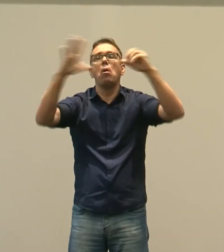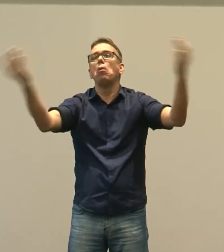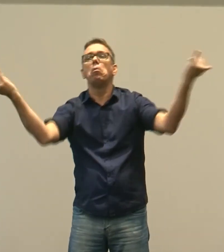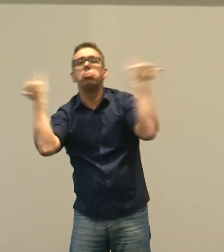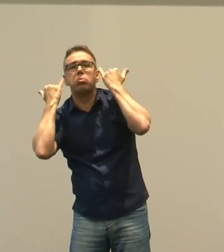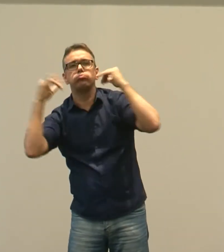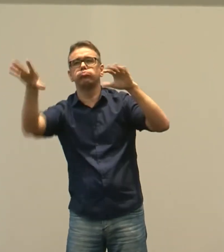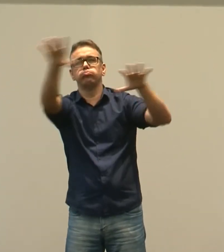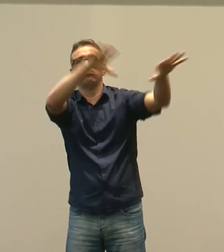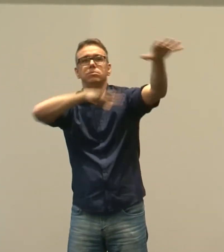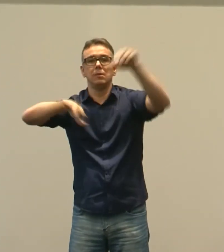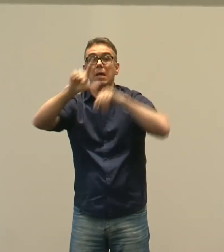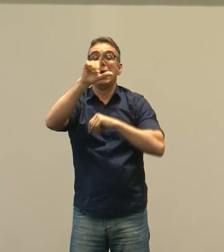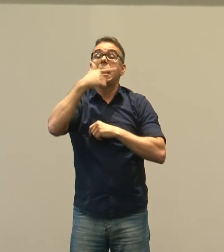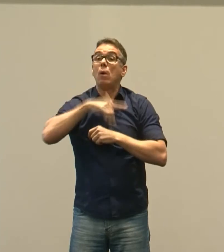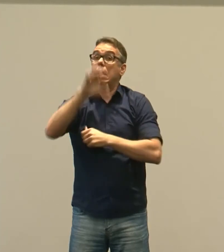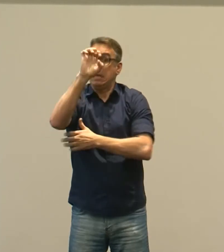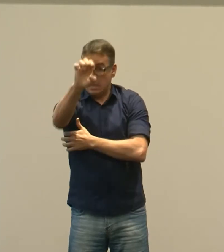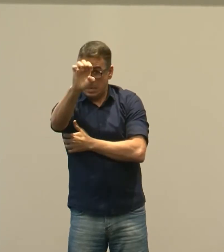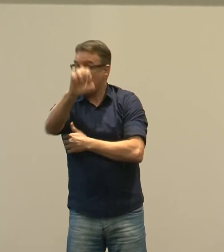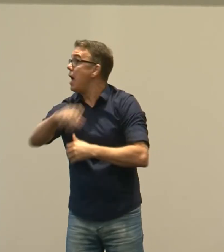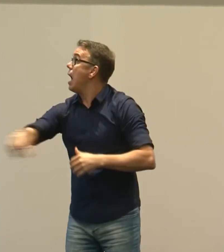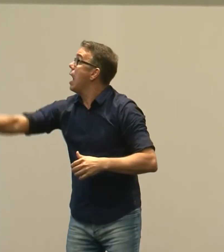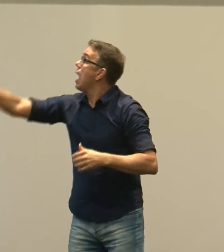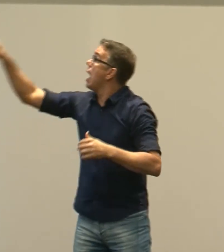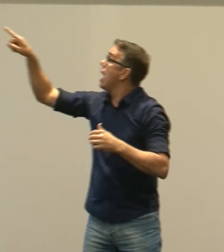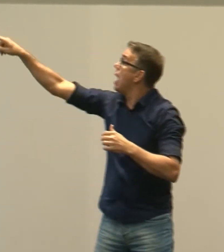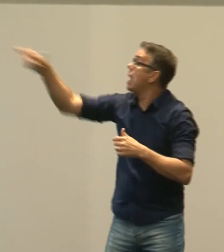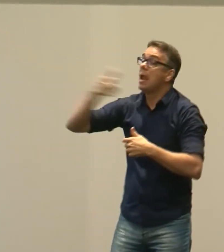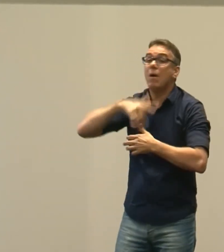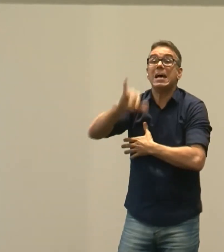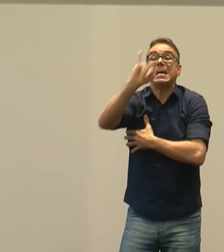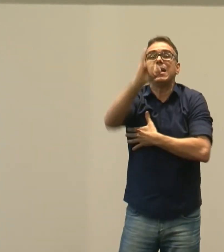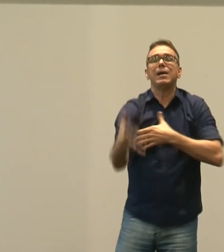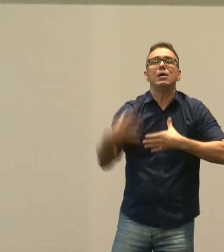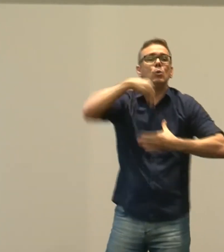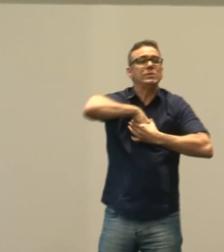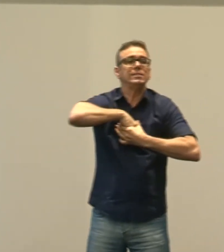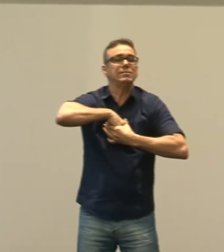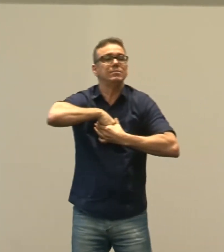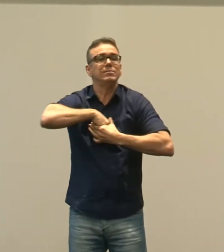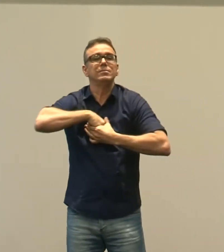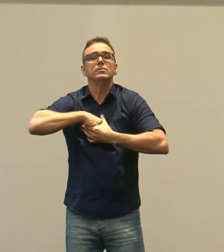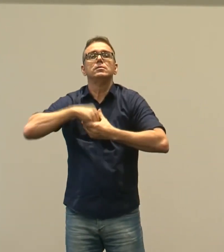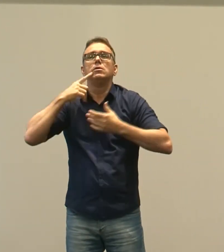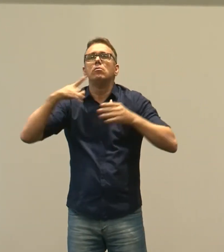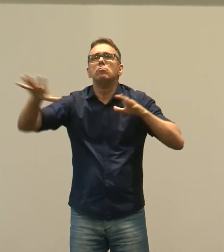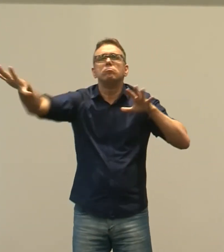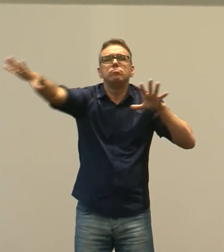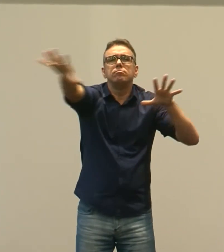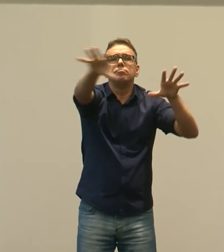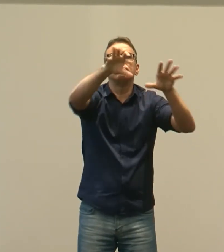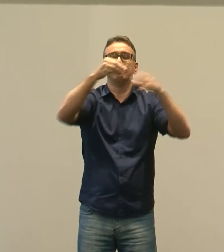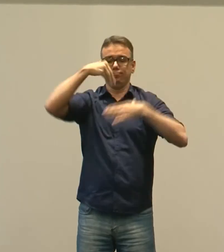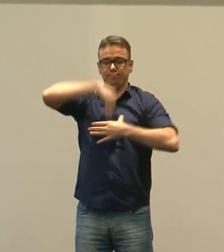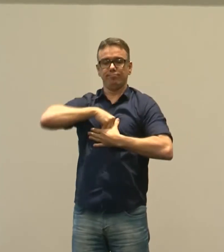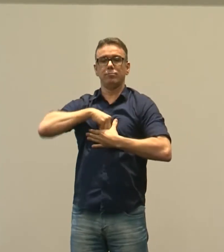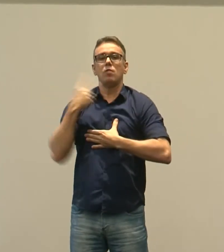língua, a partir disso, ela adquire língua. Essa é a língua E, a língua está do lado de fora. E a língua